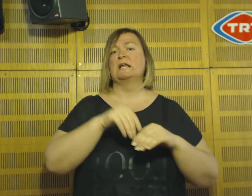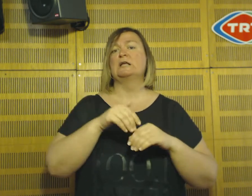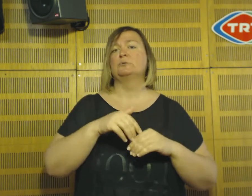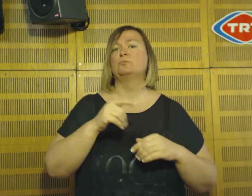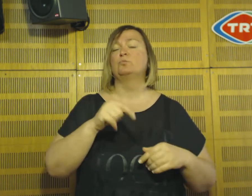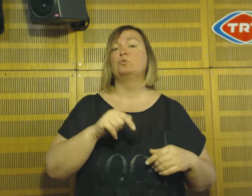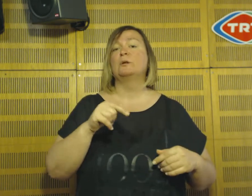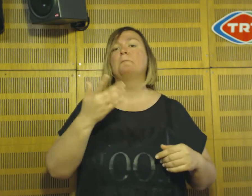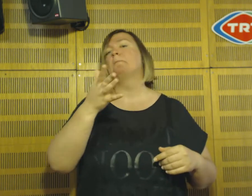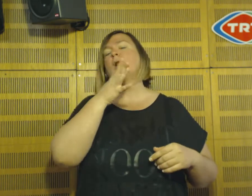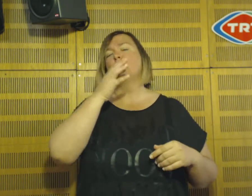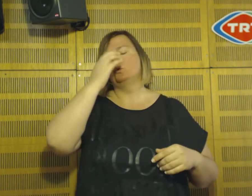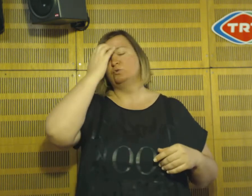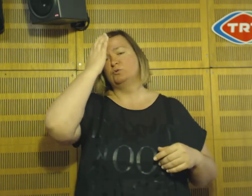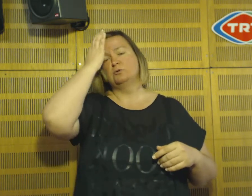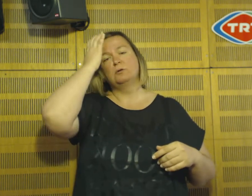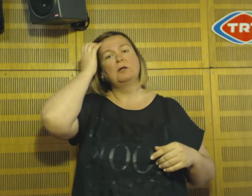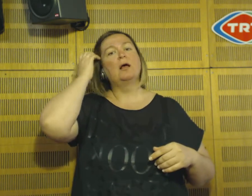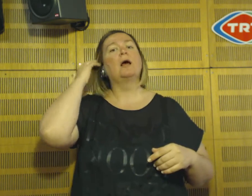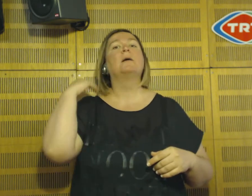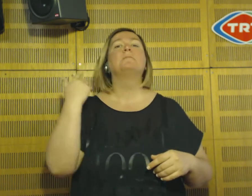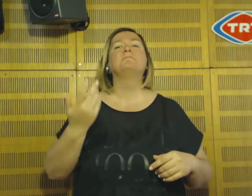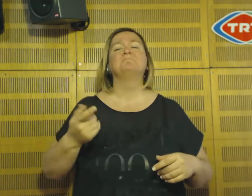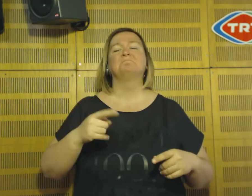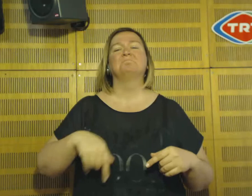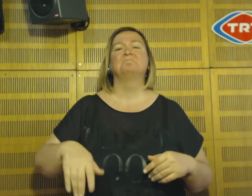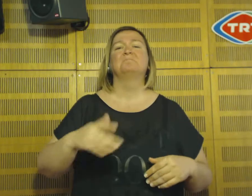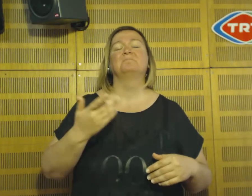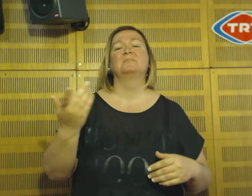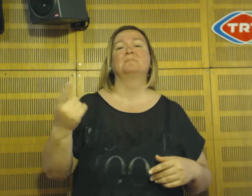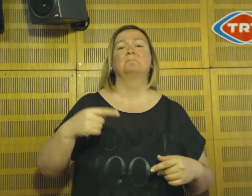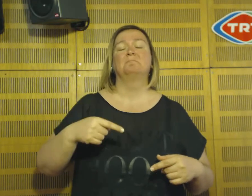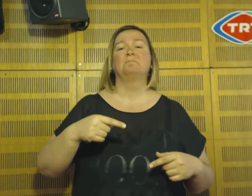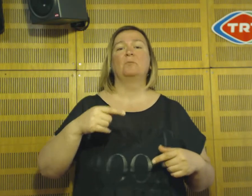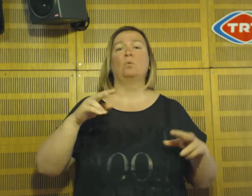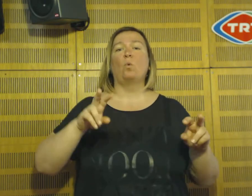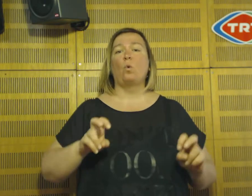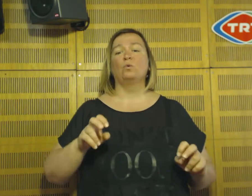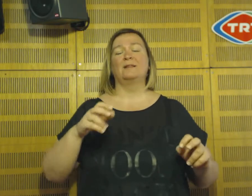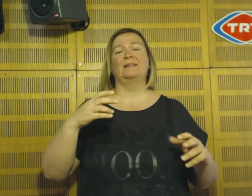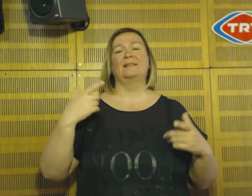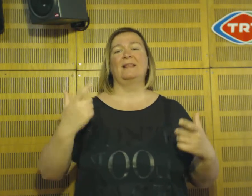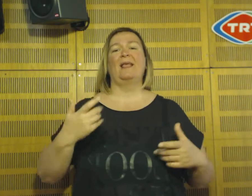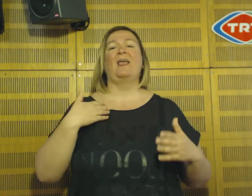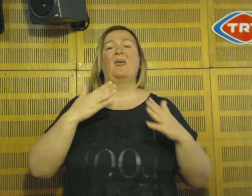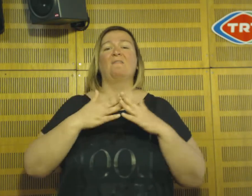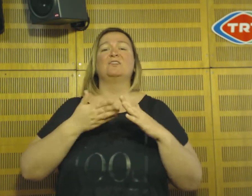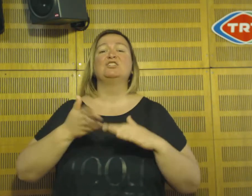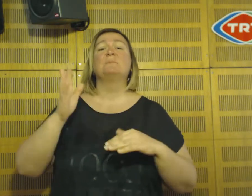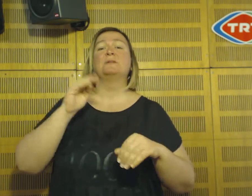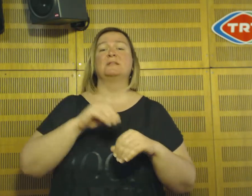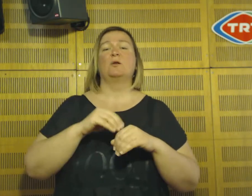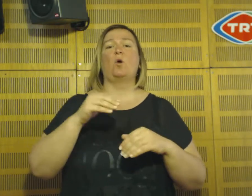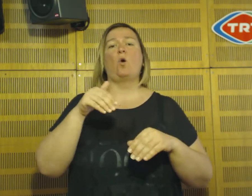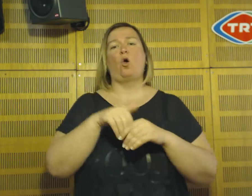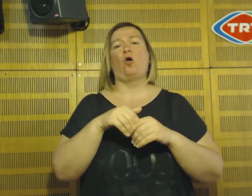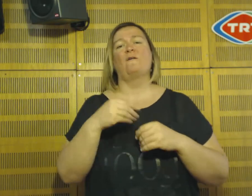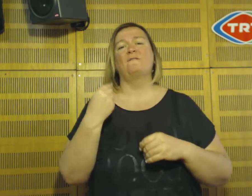tarafından bunları biliyoruz tabii ki. Ama bir an önce tabii ki onların da oturdukları yerden, evden çıkamadıkları için oy verecek konuma